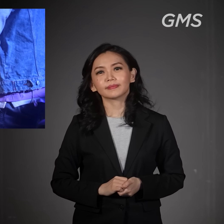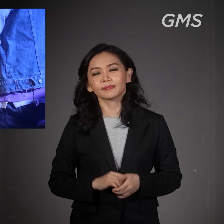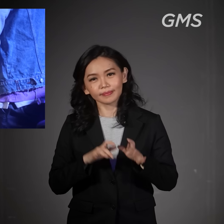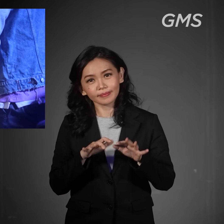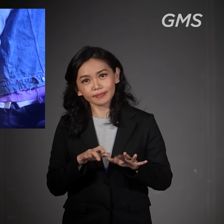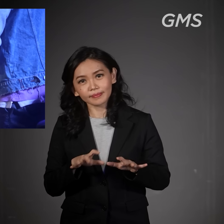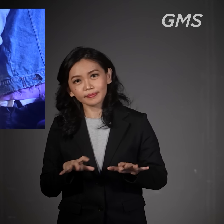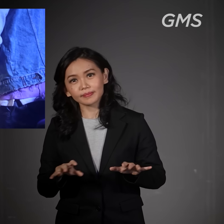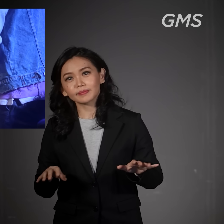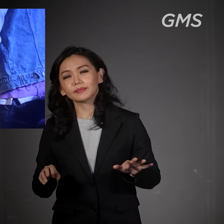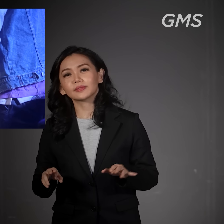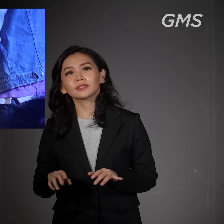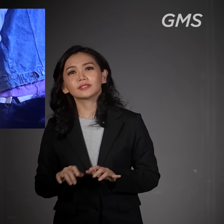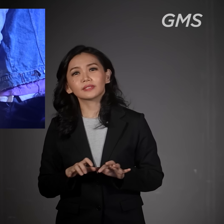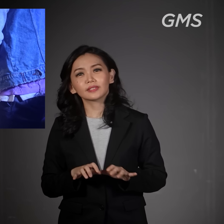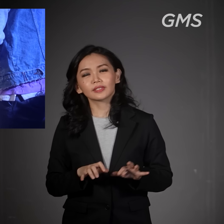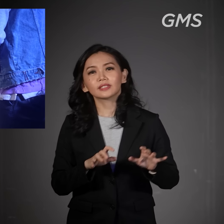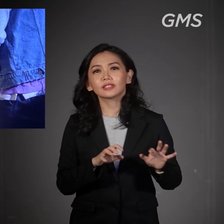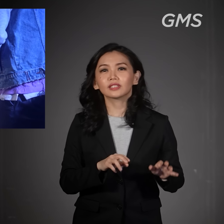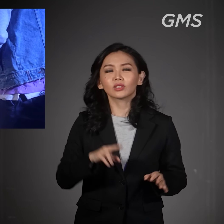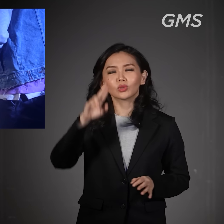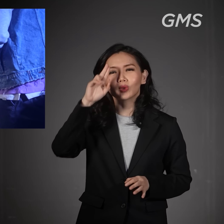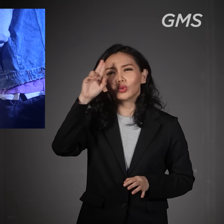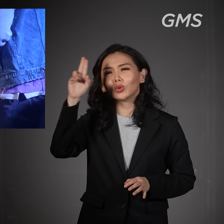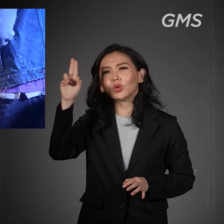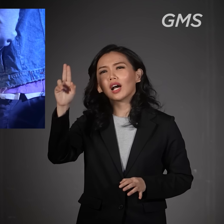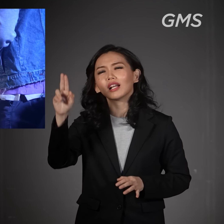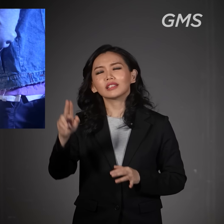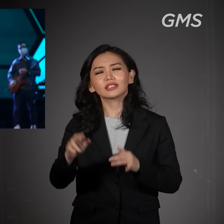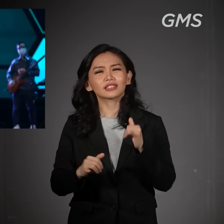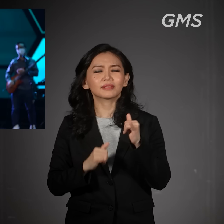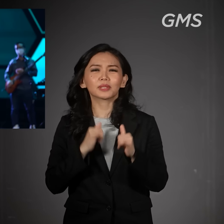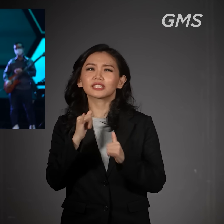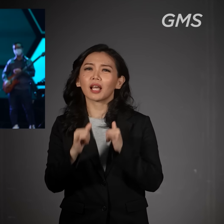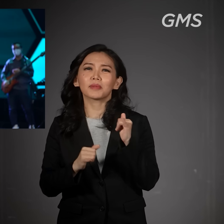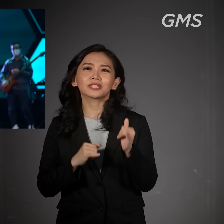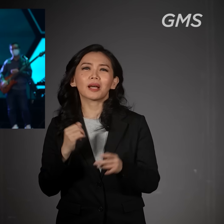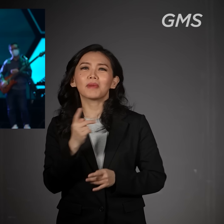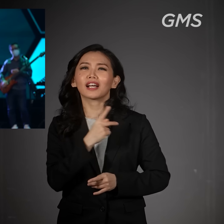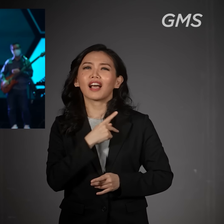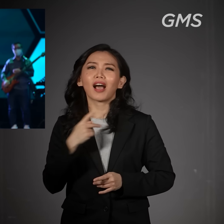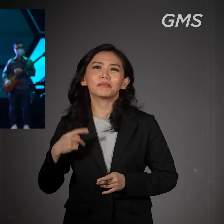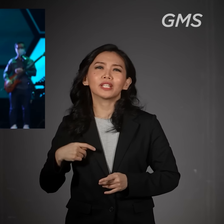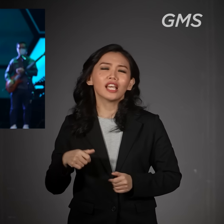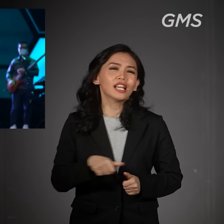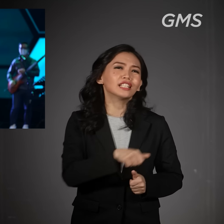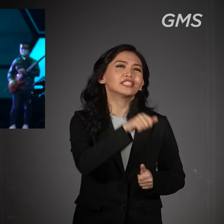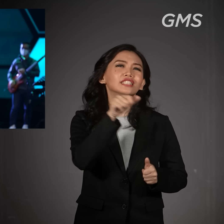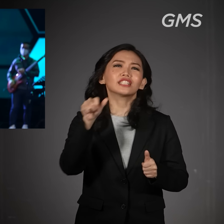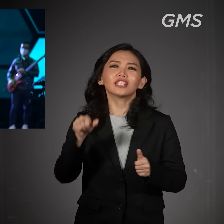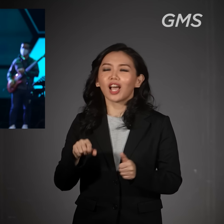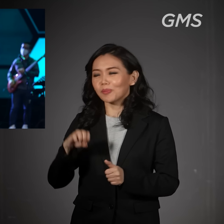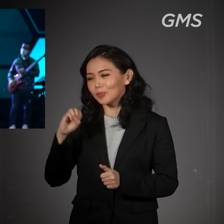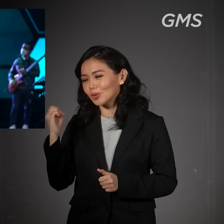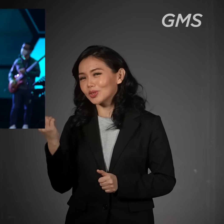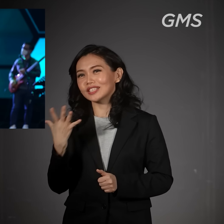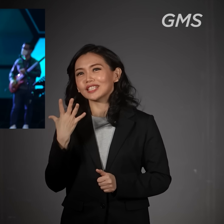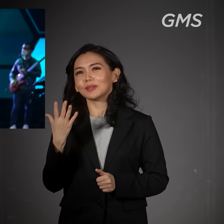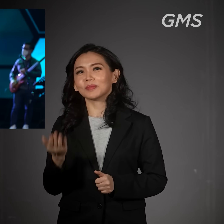Kau yang selalu beserta dengan kami, apapun keadaan kami, di setiap musim hidup kami Tuhan. We love